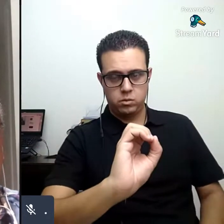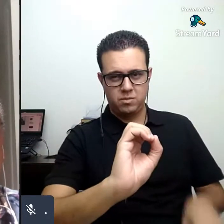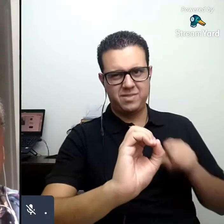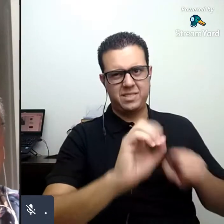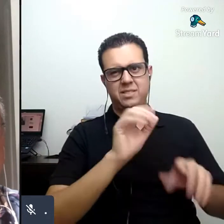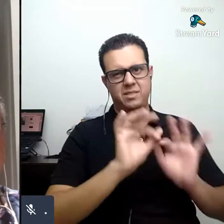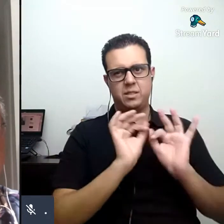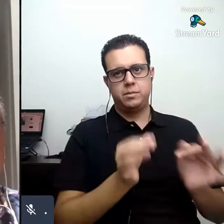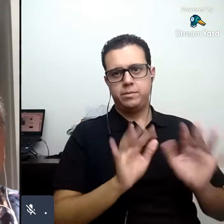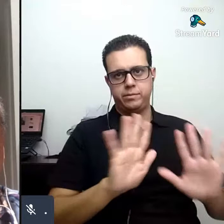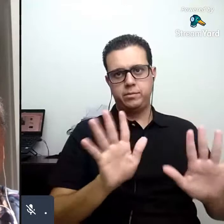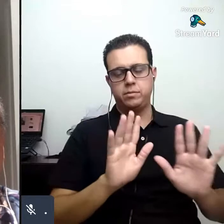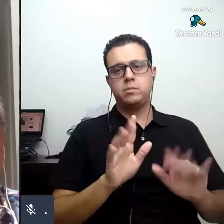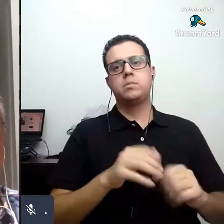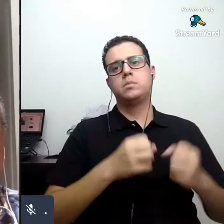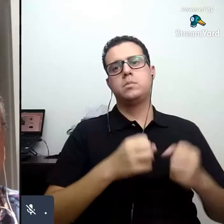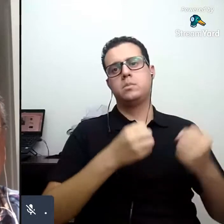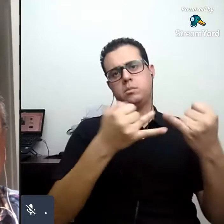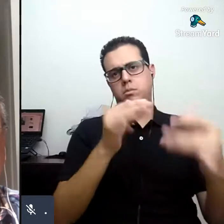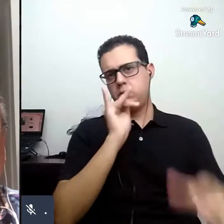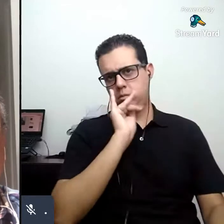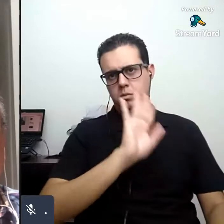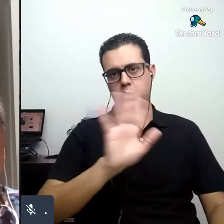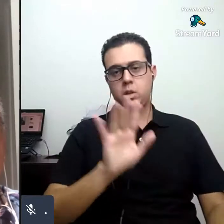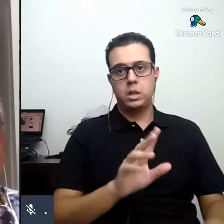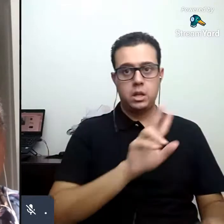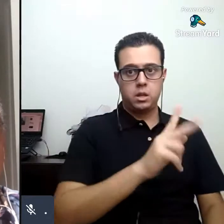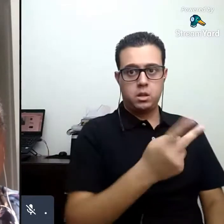simples, e chegar ao vinho,